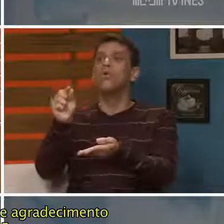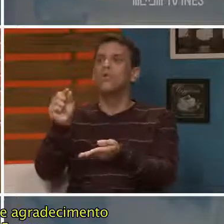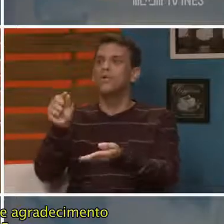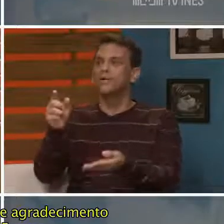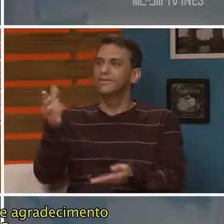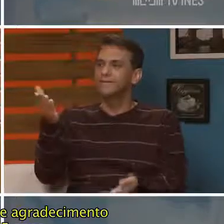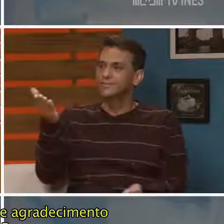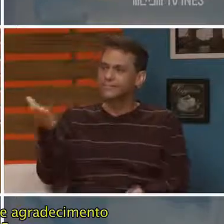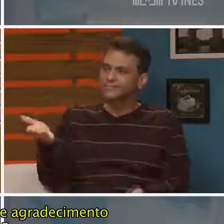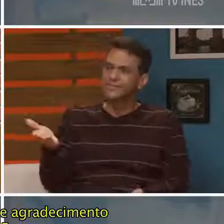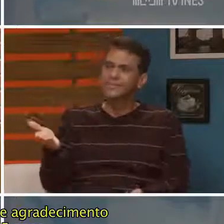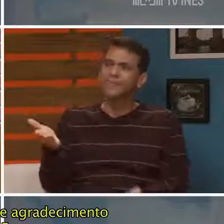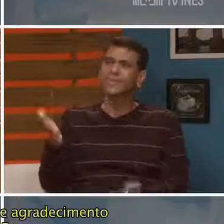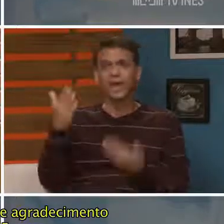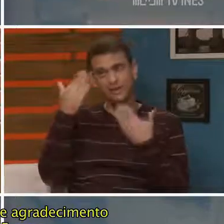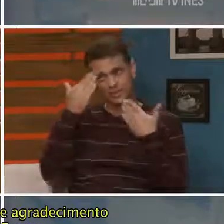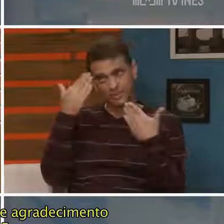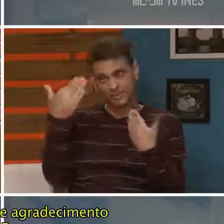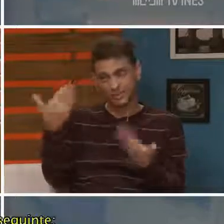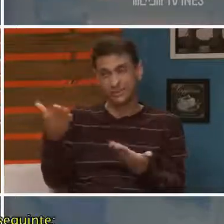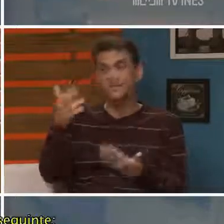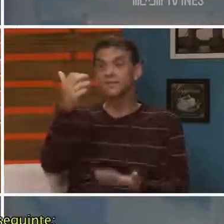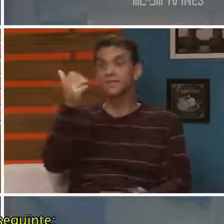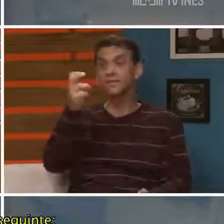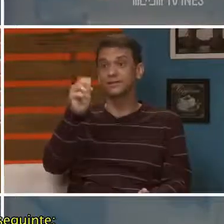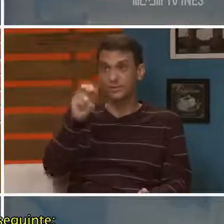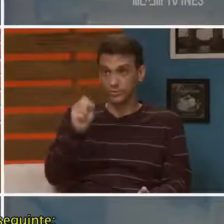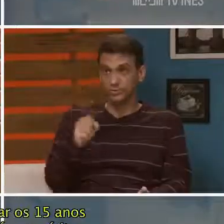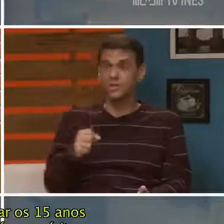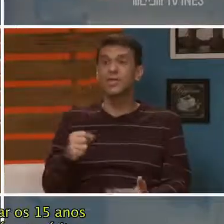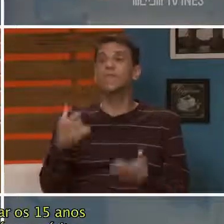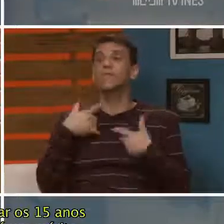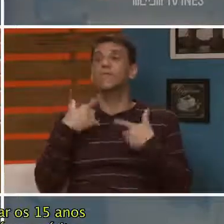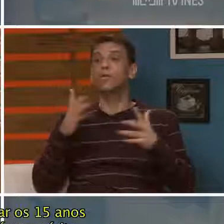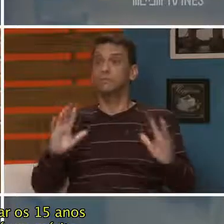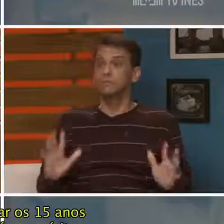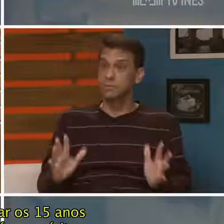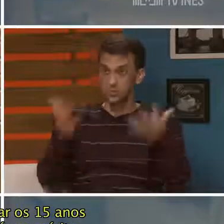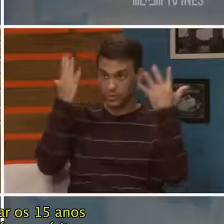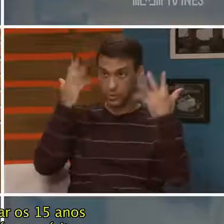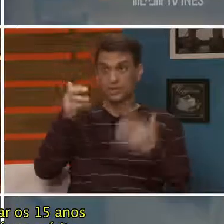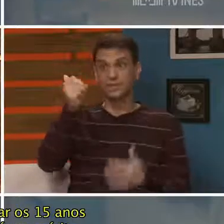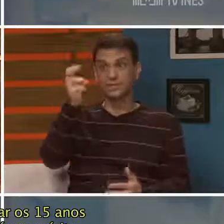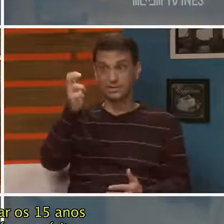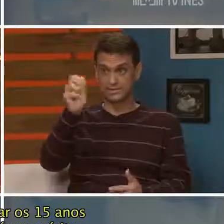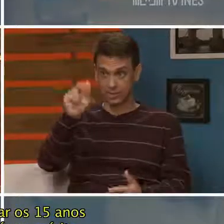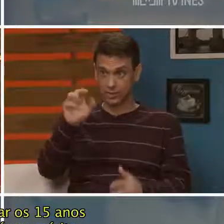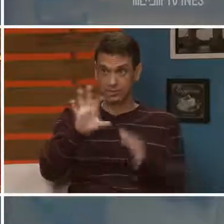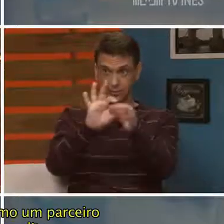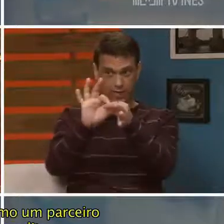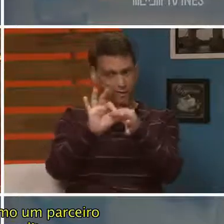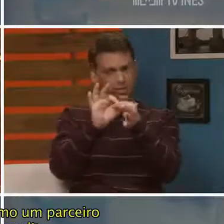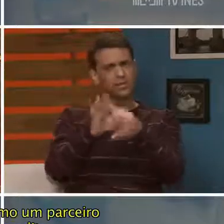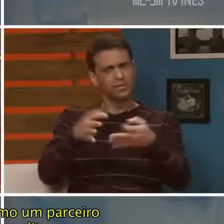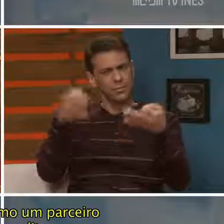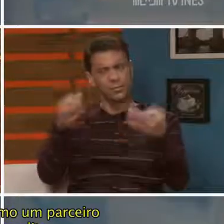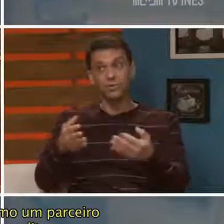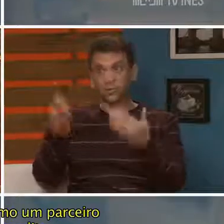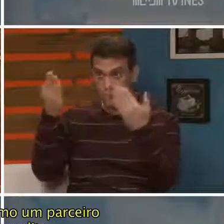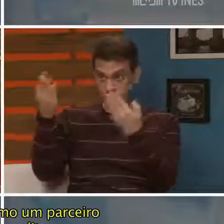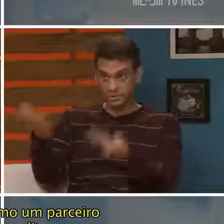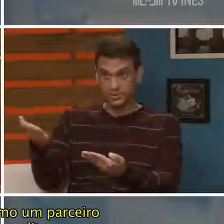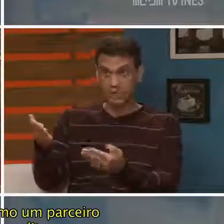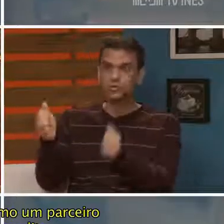esse agradecimento aos 15 anos. Diz o seguinte: comemorar os 15 anos da FENEIS é um mérito e ter você